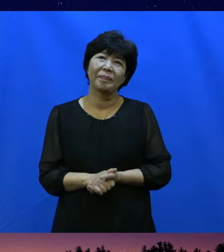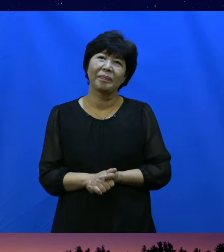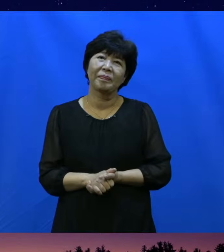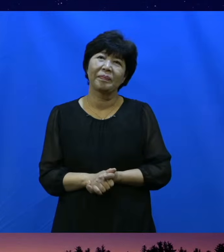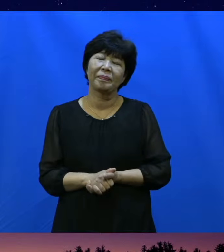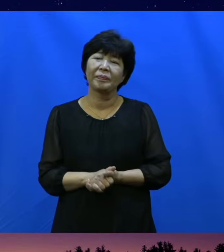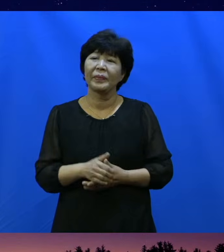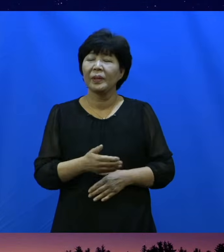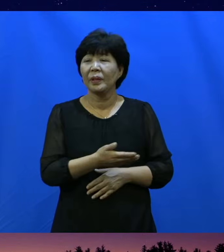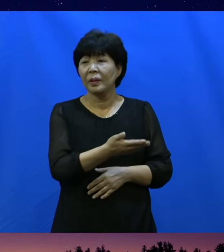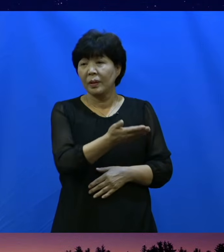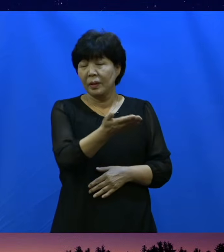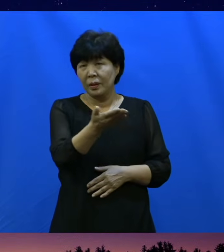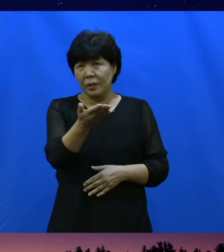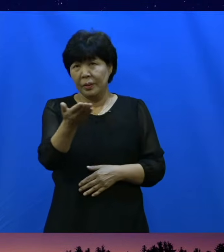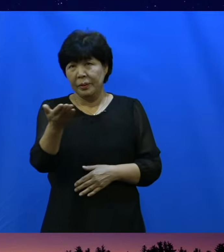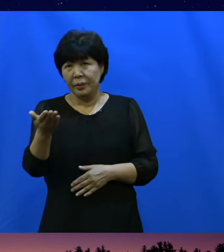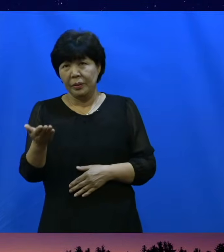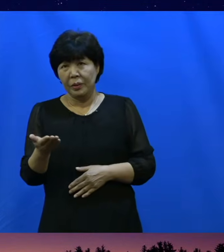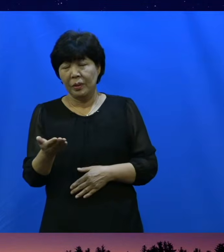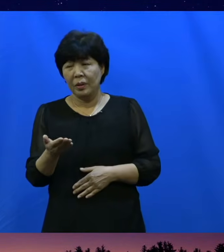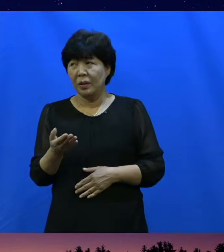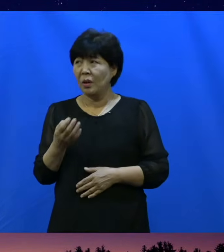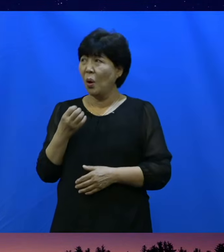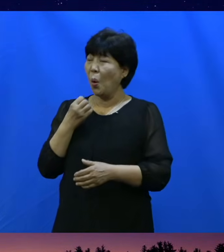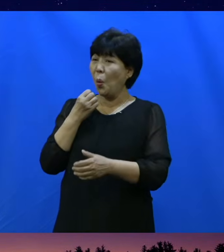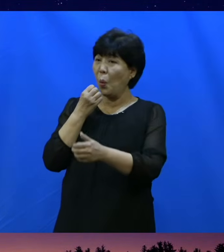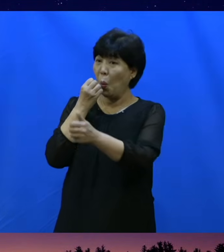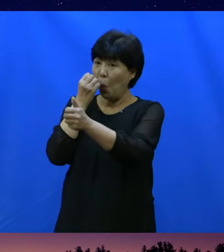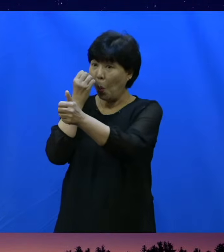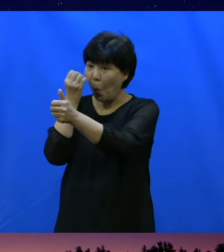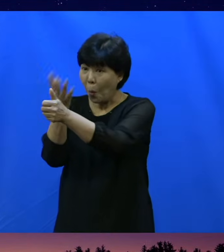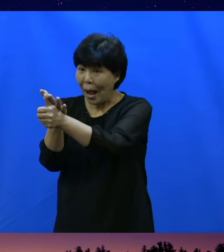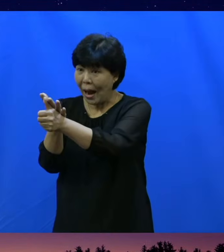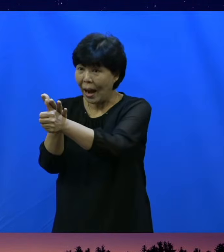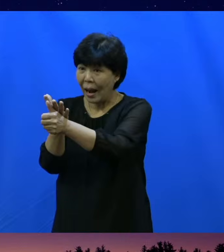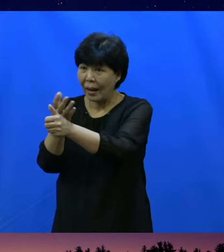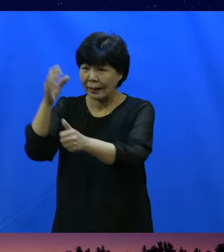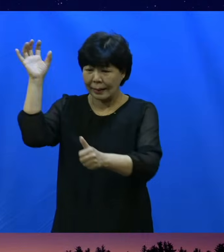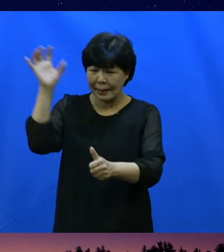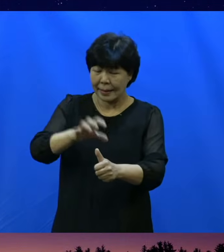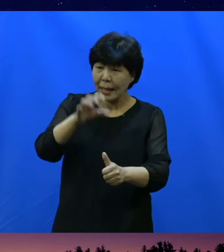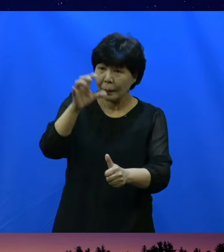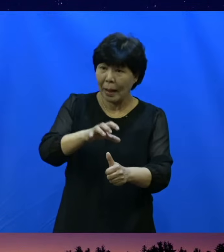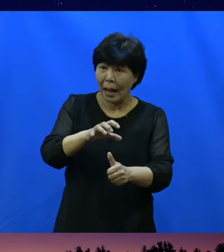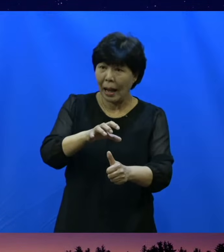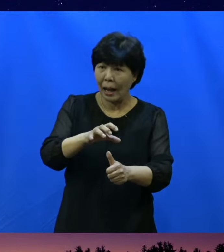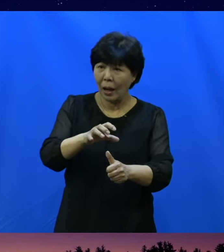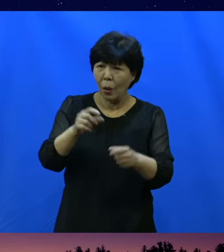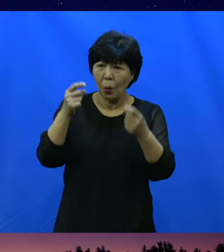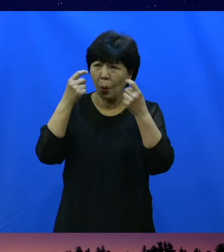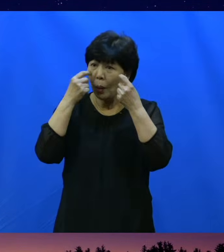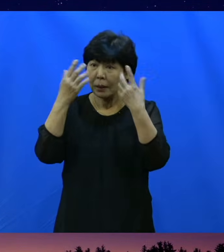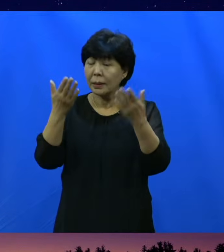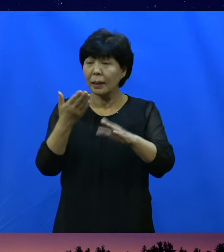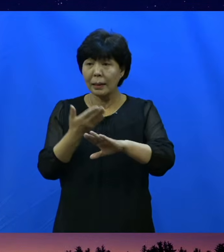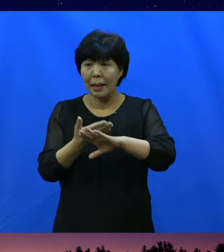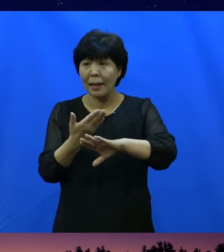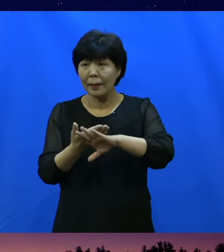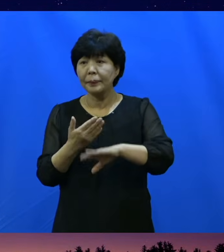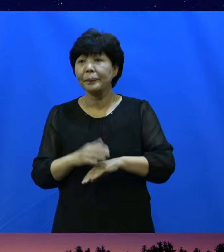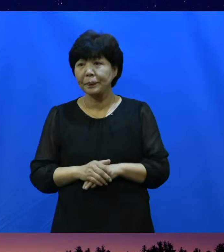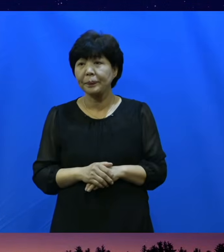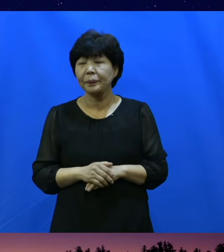여러분, 이 고통, 이 고발과 책망의 차이를 확실하게 느끼게 해주는 인물이 두